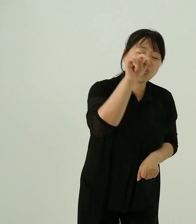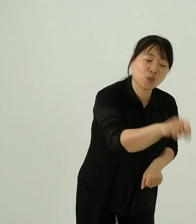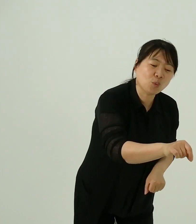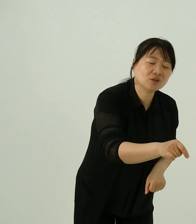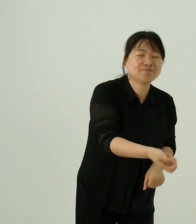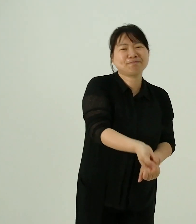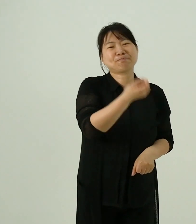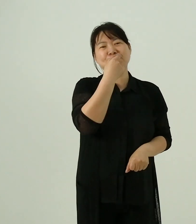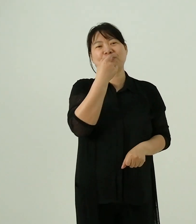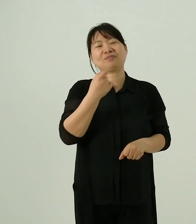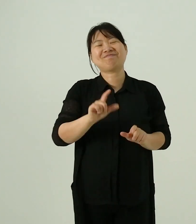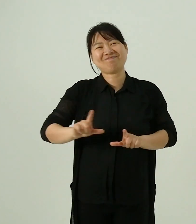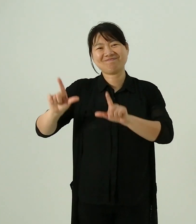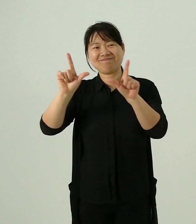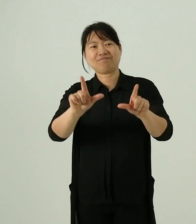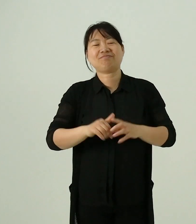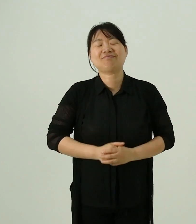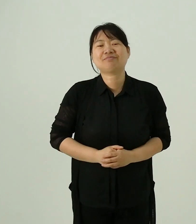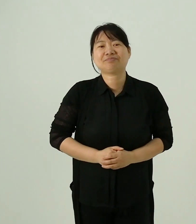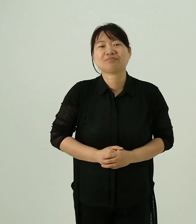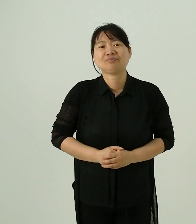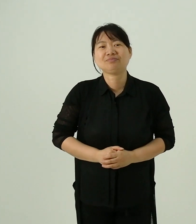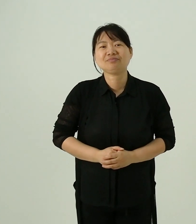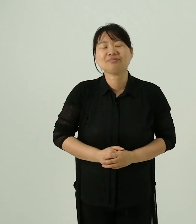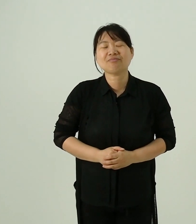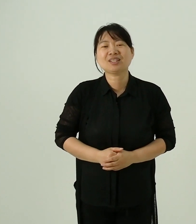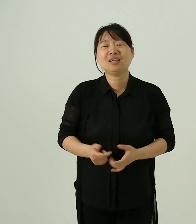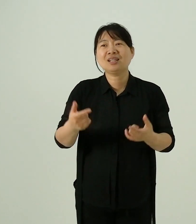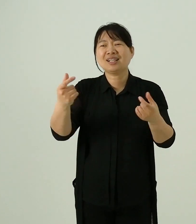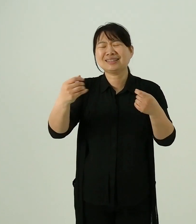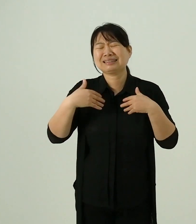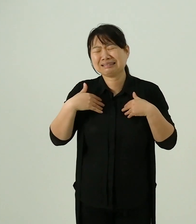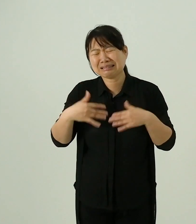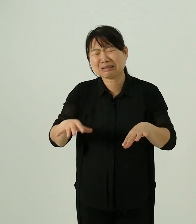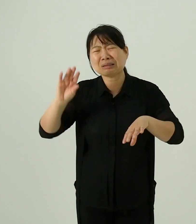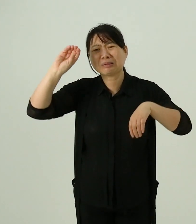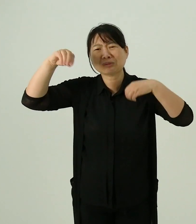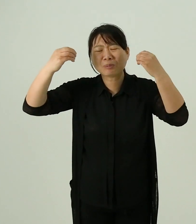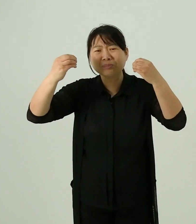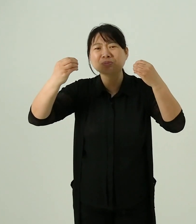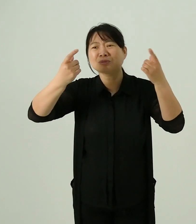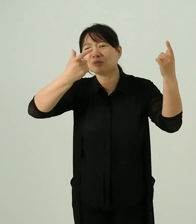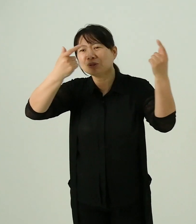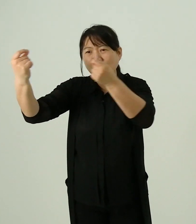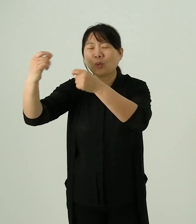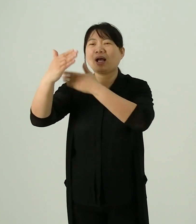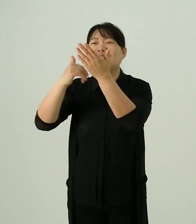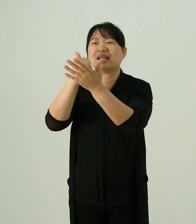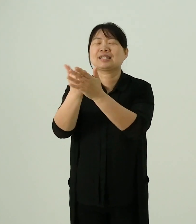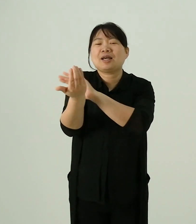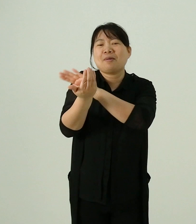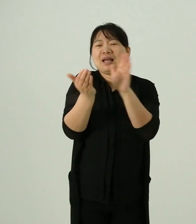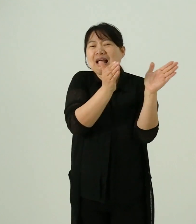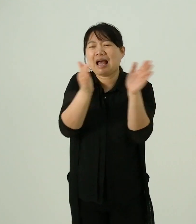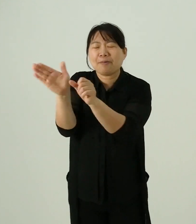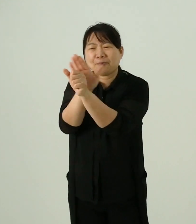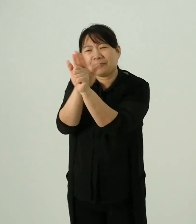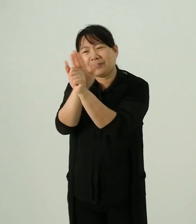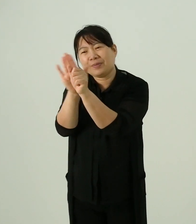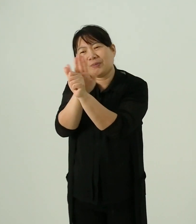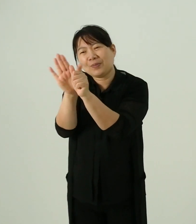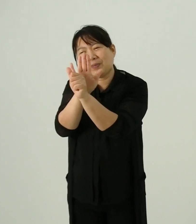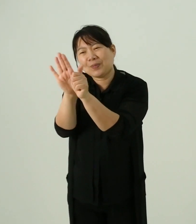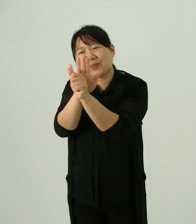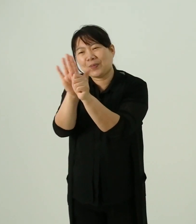산다. 아니, 그런 미물들도 하나님이 다 챙기고 바리바리